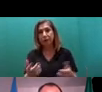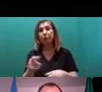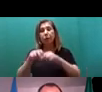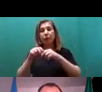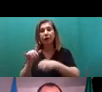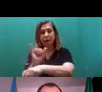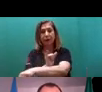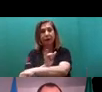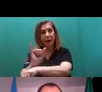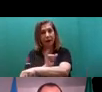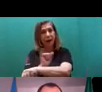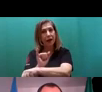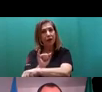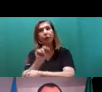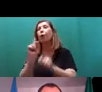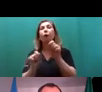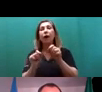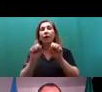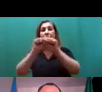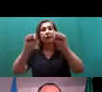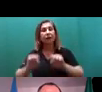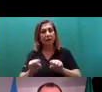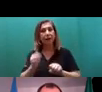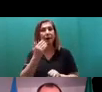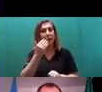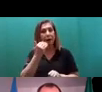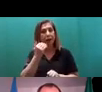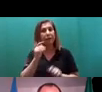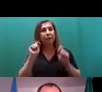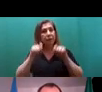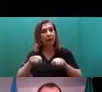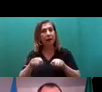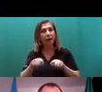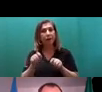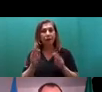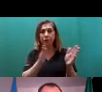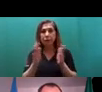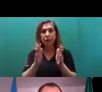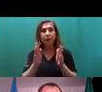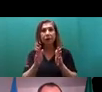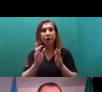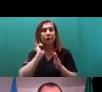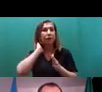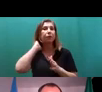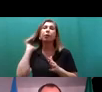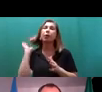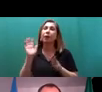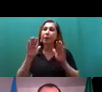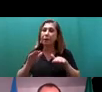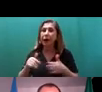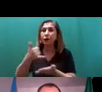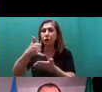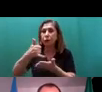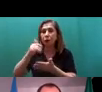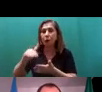a presença de sistemas agroalimentares de circuitos curtos, com baixa pegada de carbono e enfatizando a